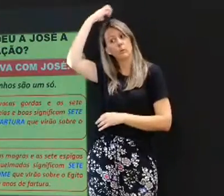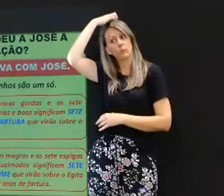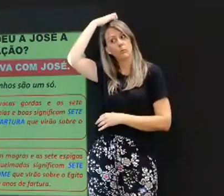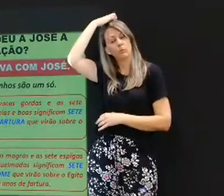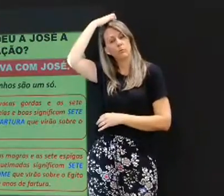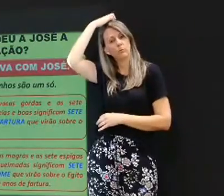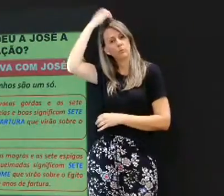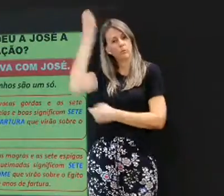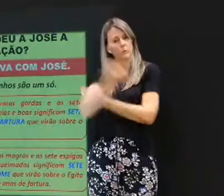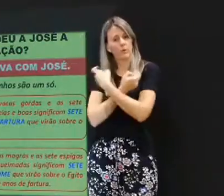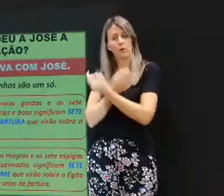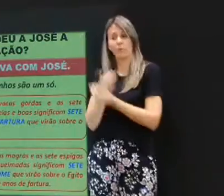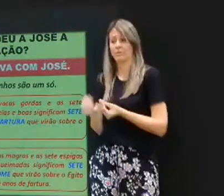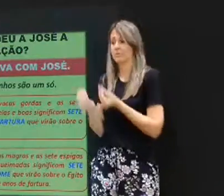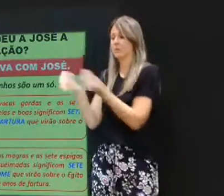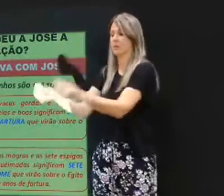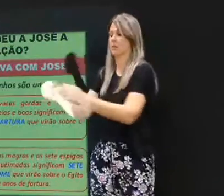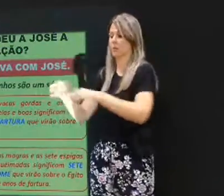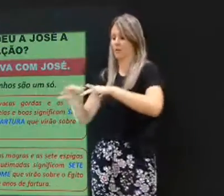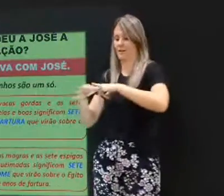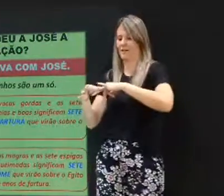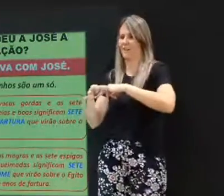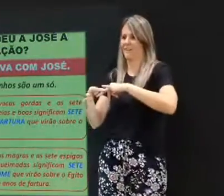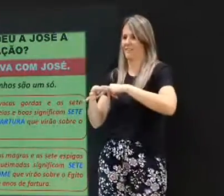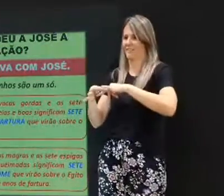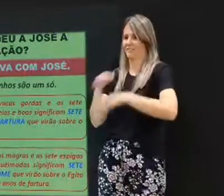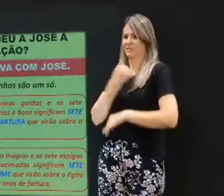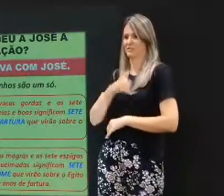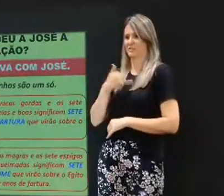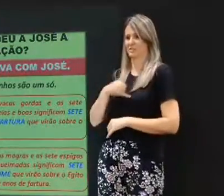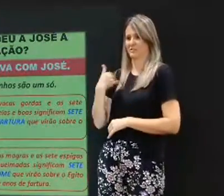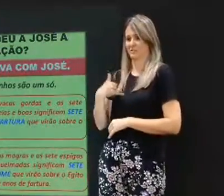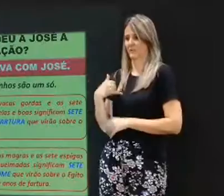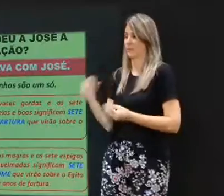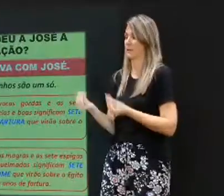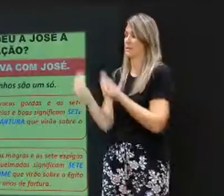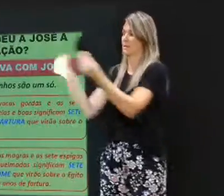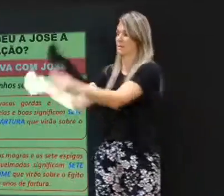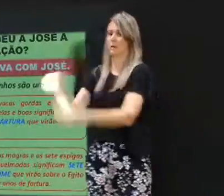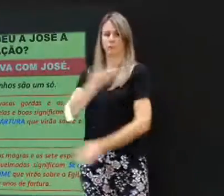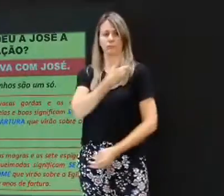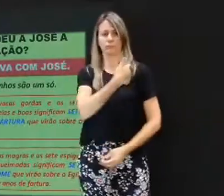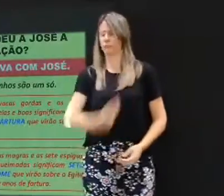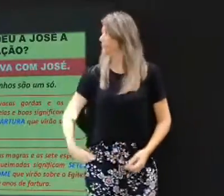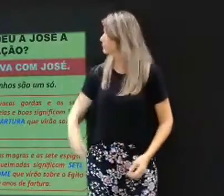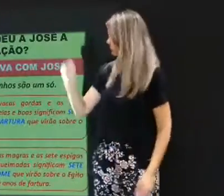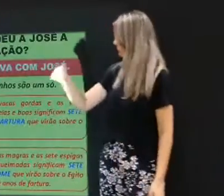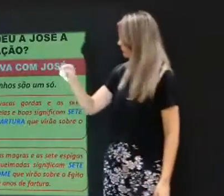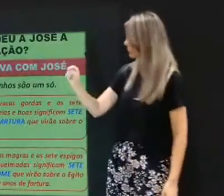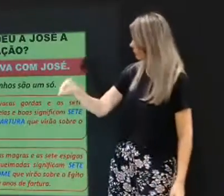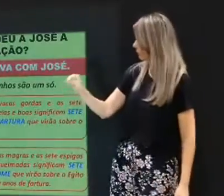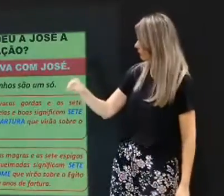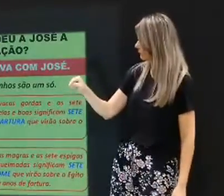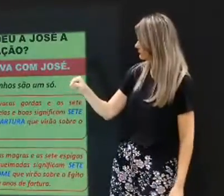mesmo significado. E Faraó, então, ele separou a José e o presenteou. Ele deu para José um